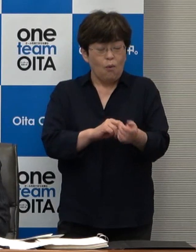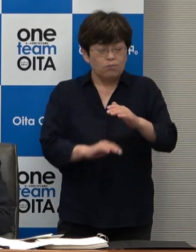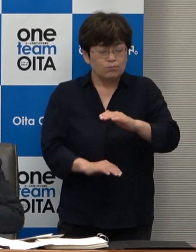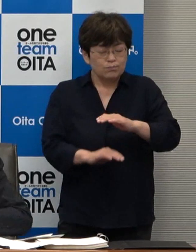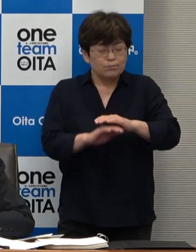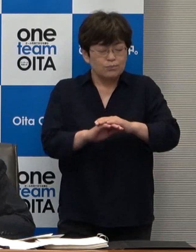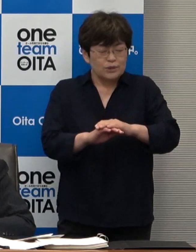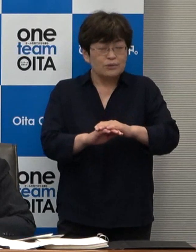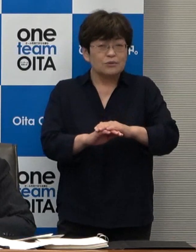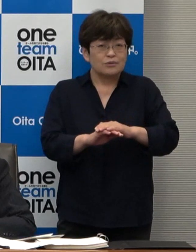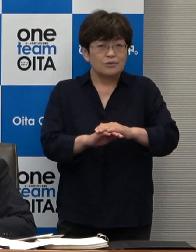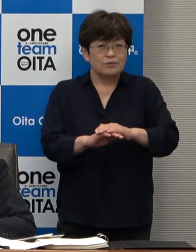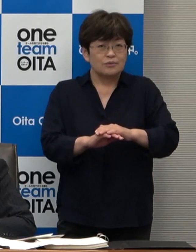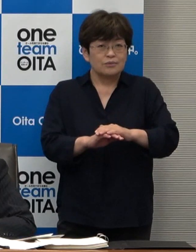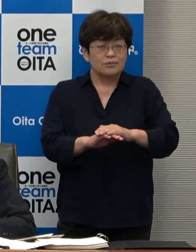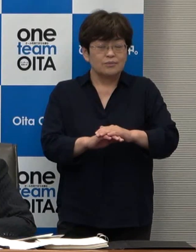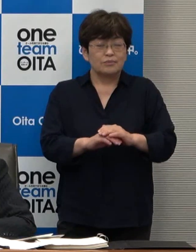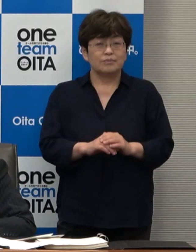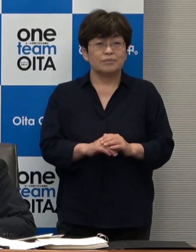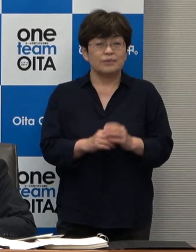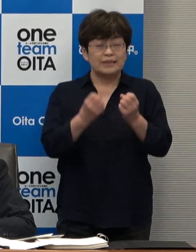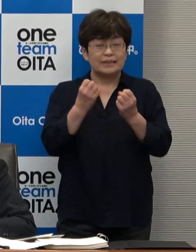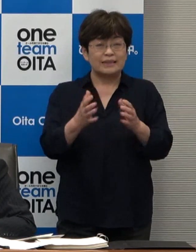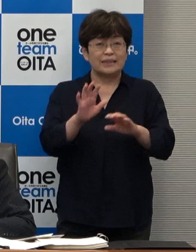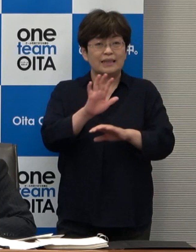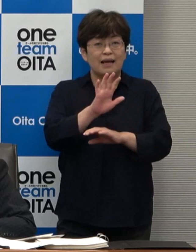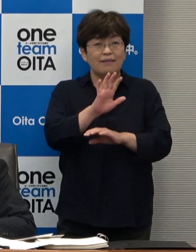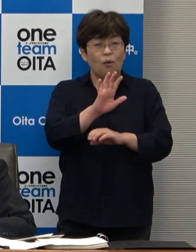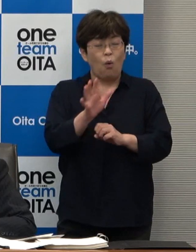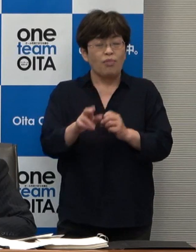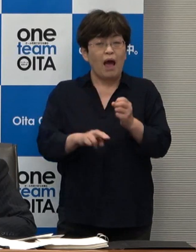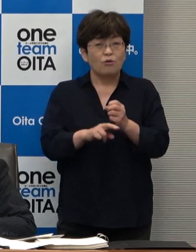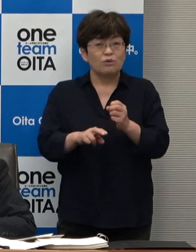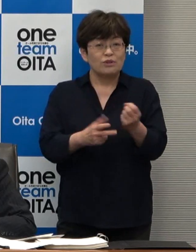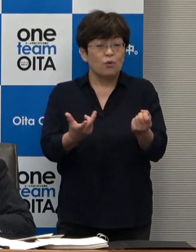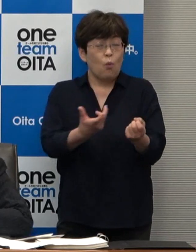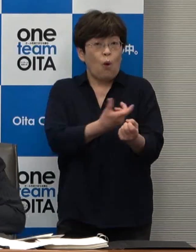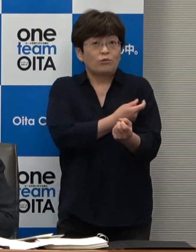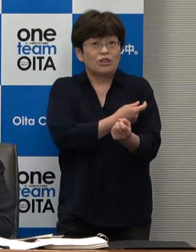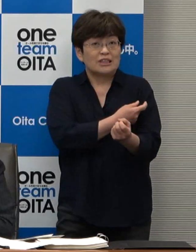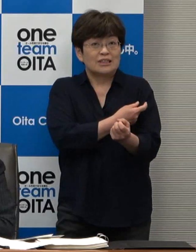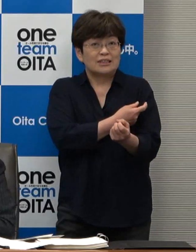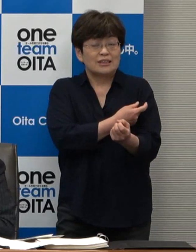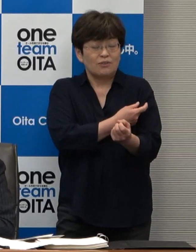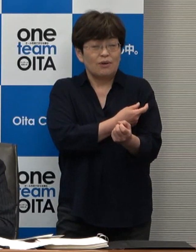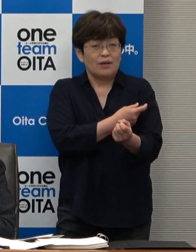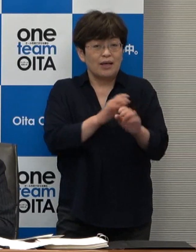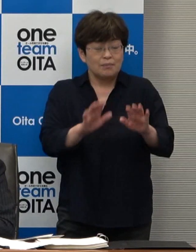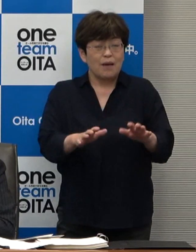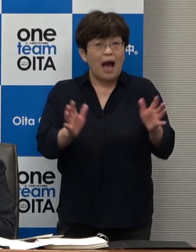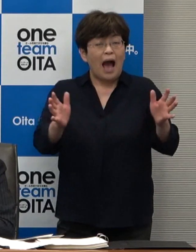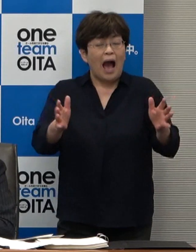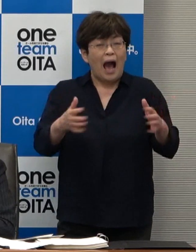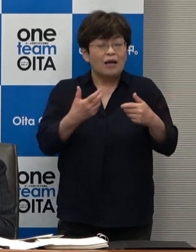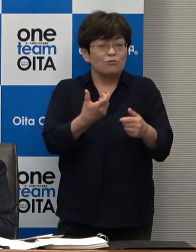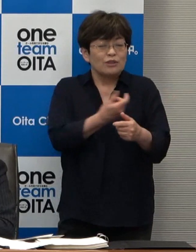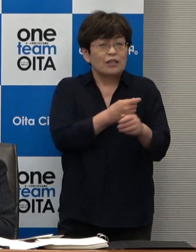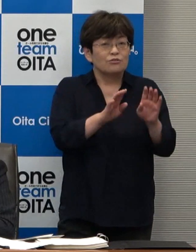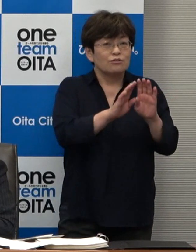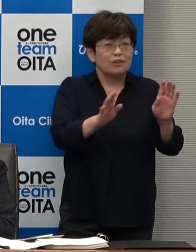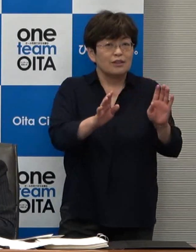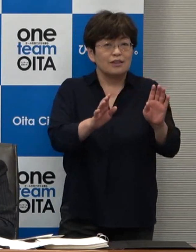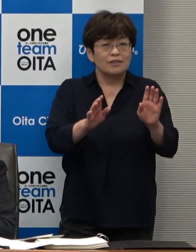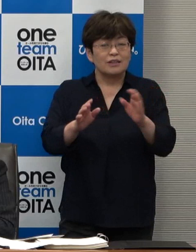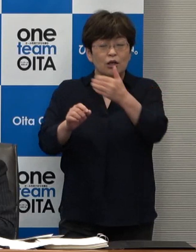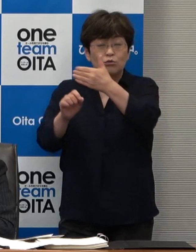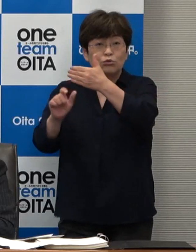。まず新型コロナウイルスワクチン接種事業では、現在行っております 春開始接種と9月に実施